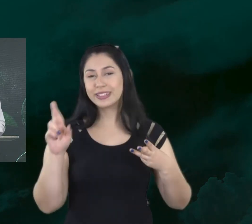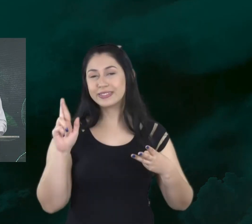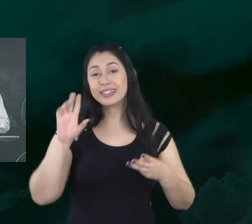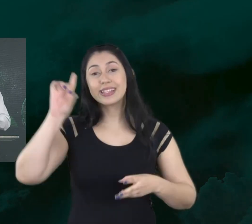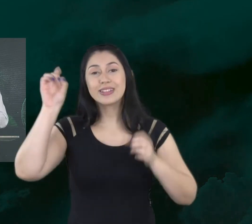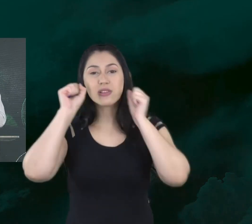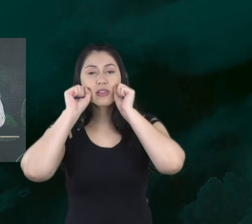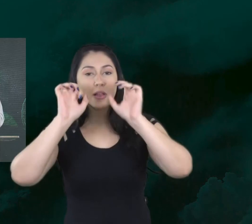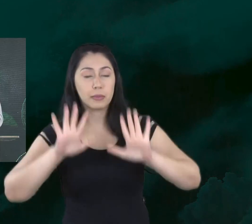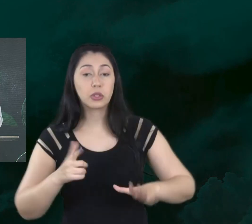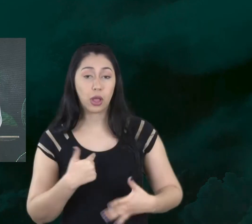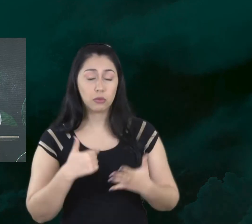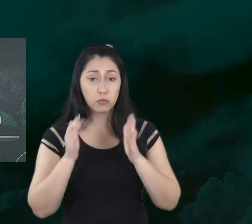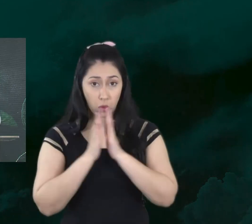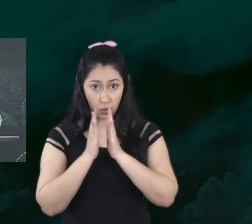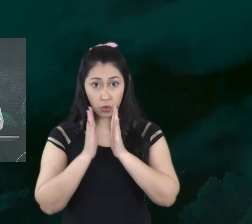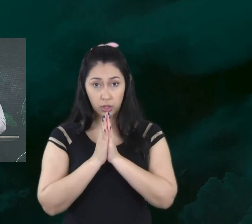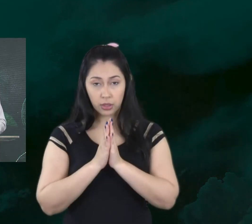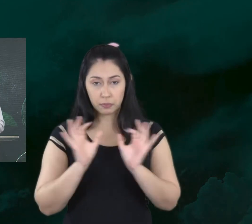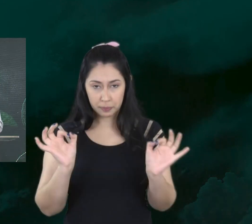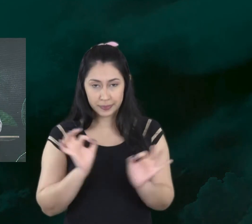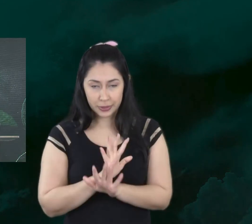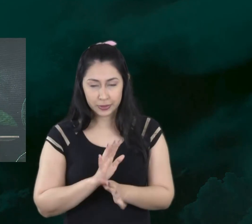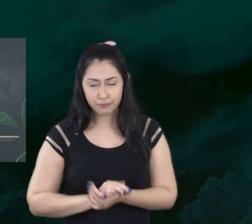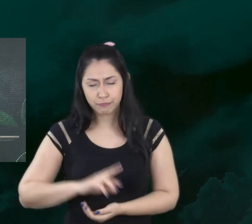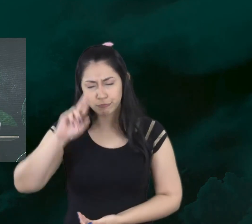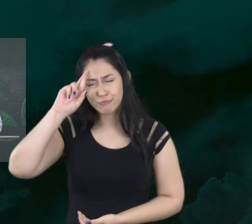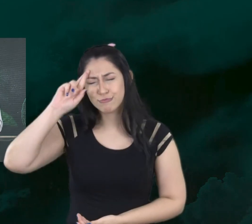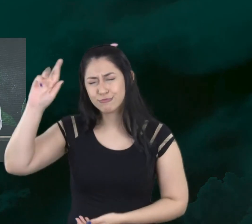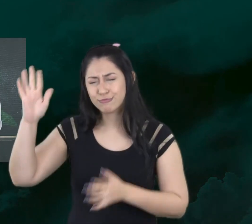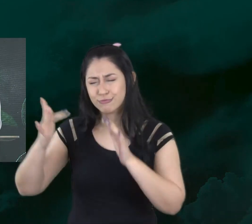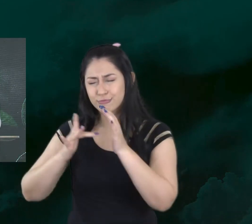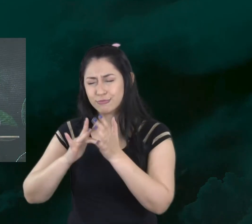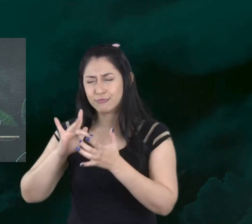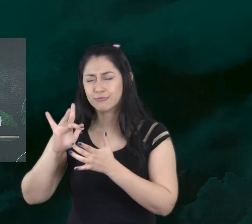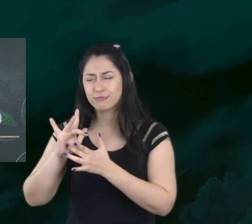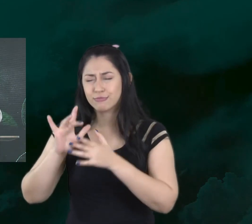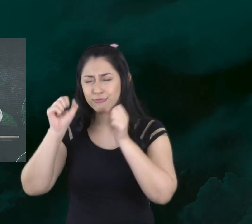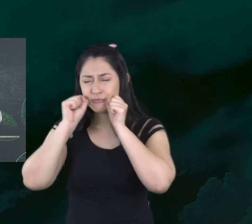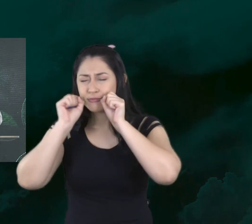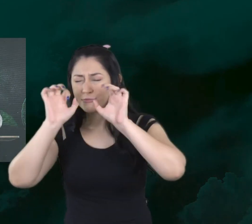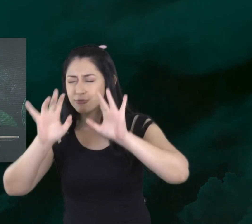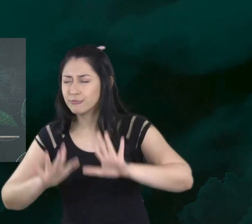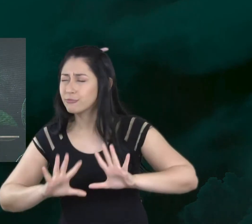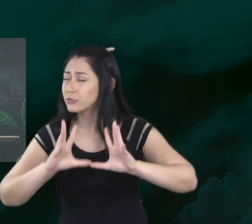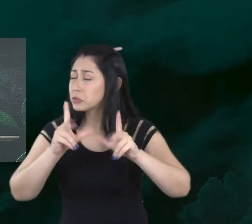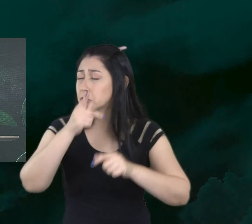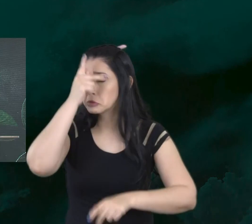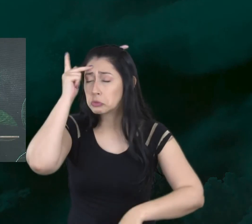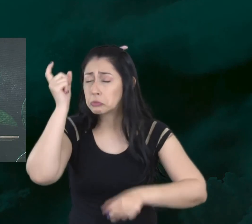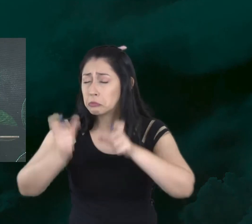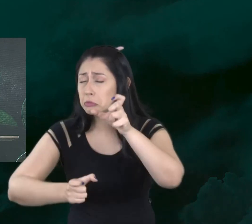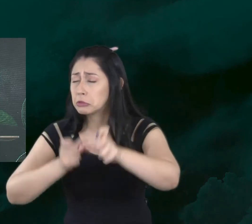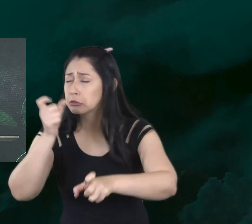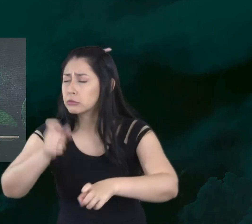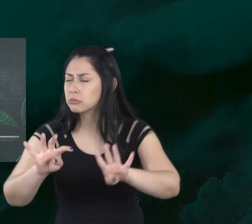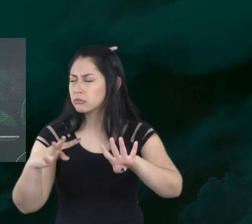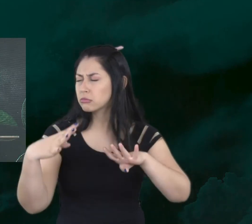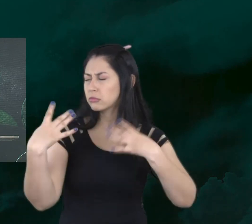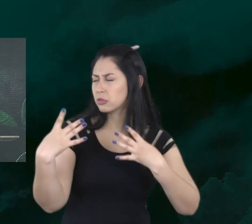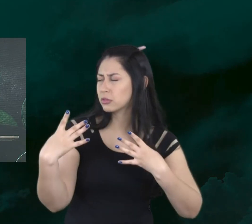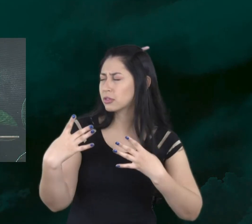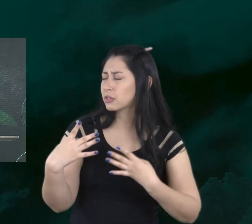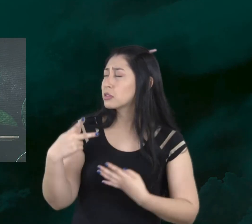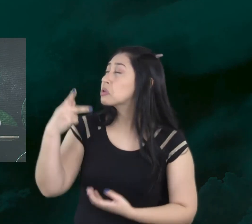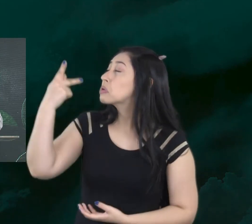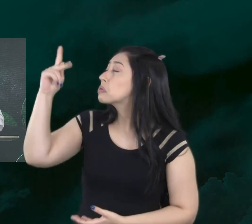a todos. Vou fazer uma oração para encerrar. Senhor Jesus, abençoa todos que nos ouvem. Senhor, que a